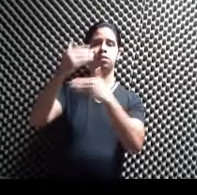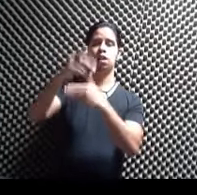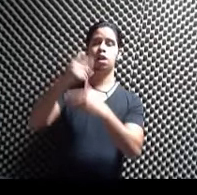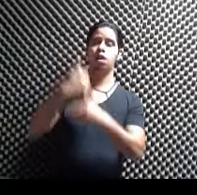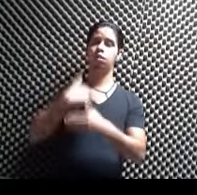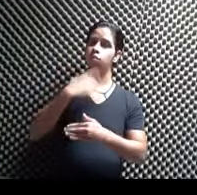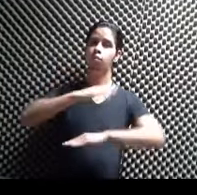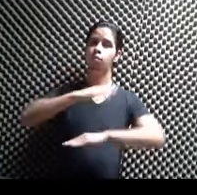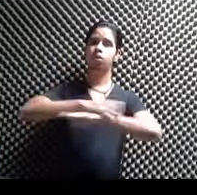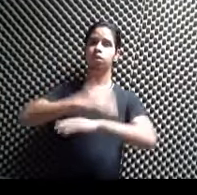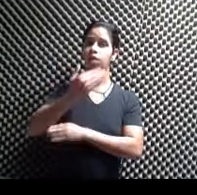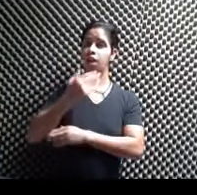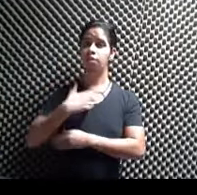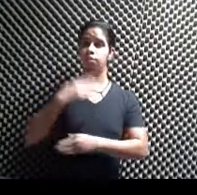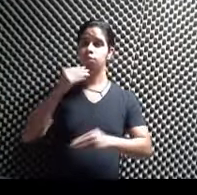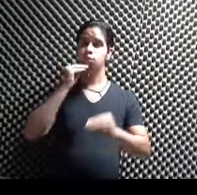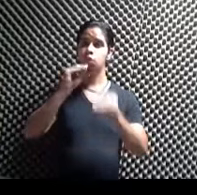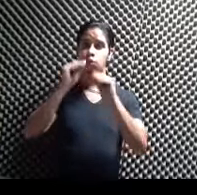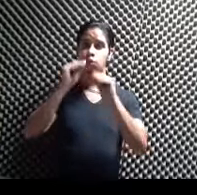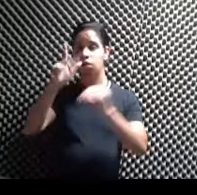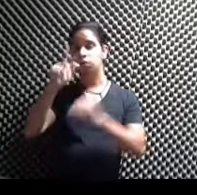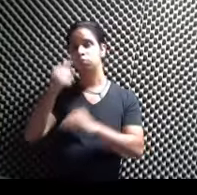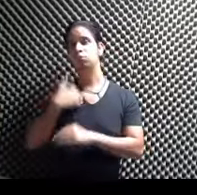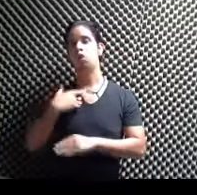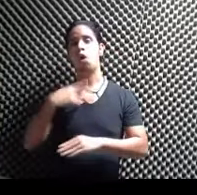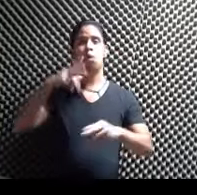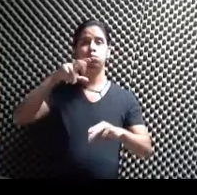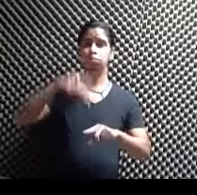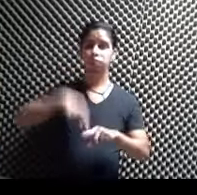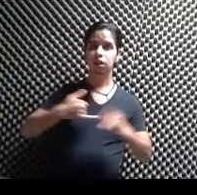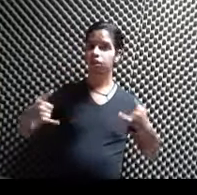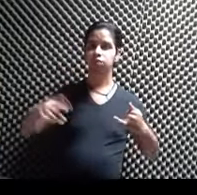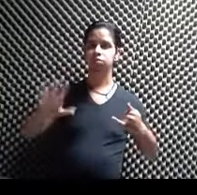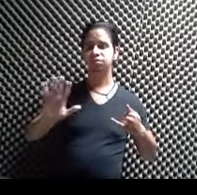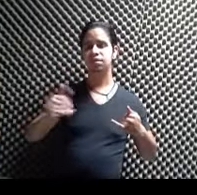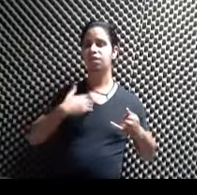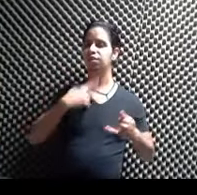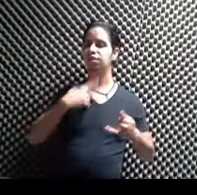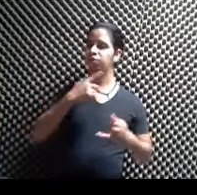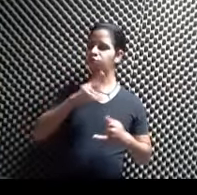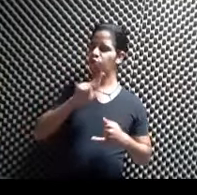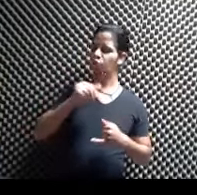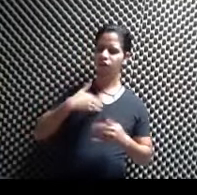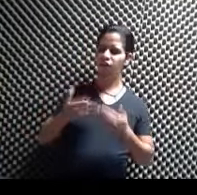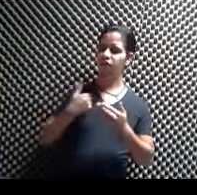Besitos. No me pises el coso, pecho mío. Esto no es fácil. Bye, bye. Bye.